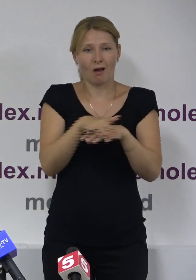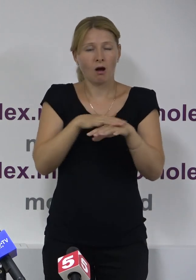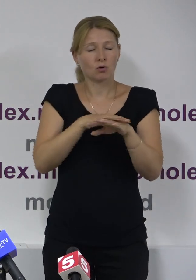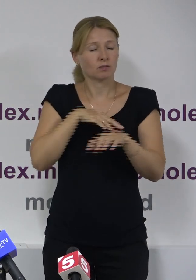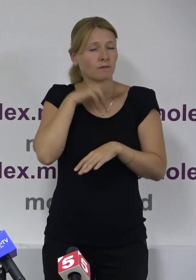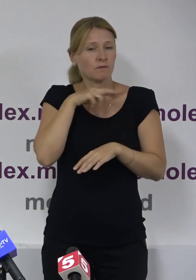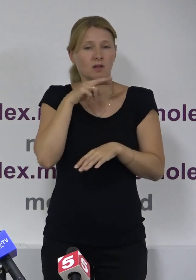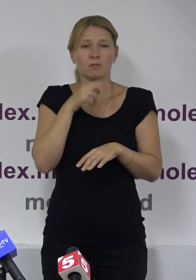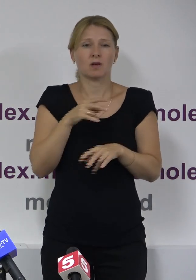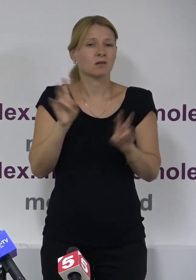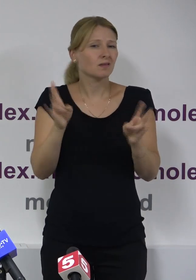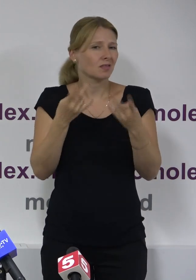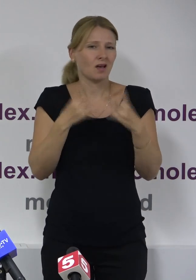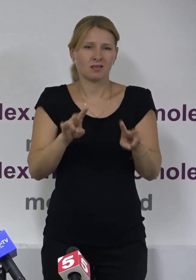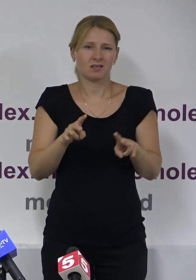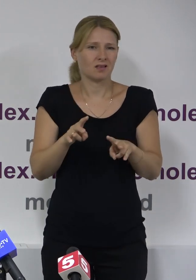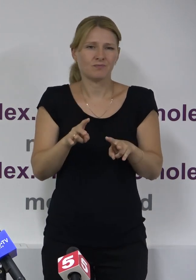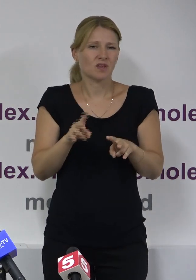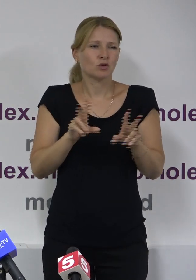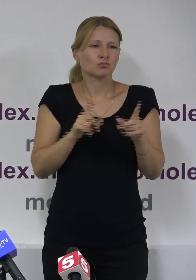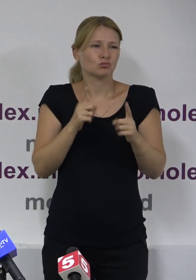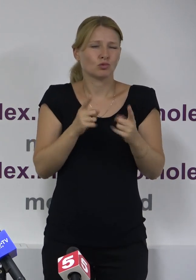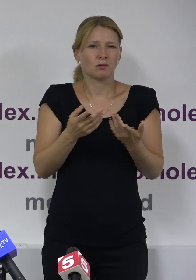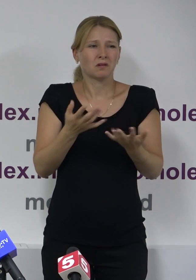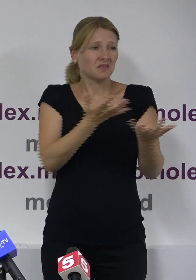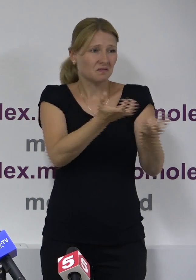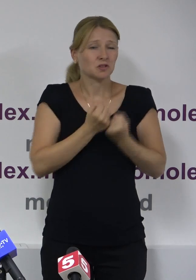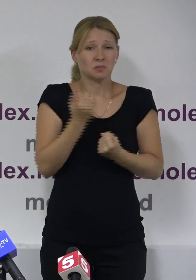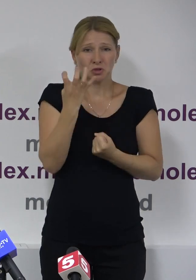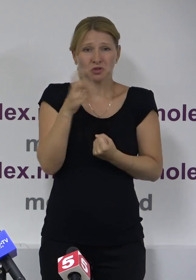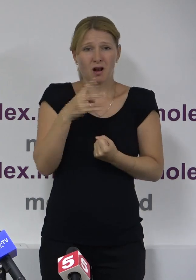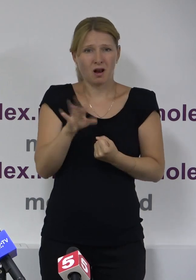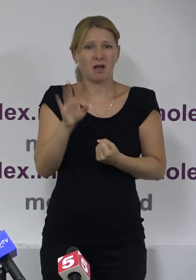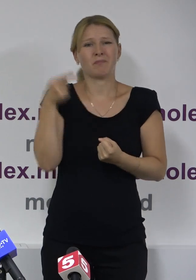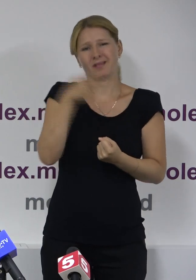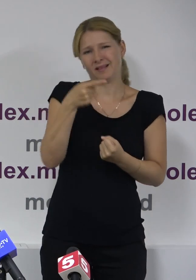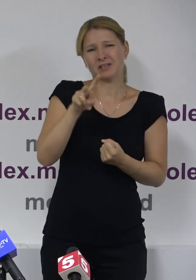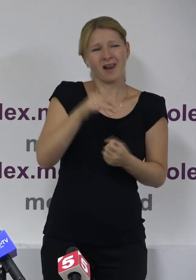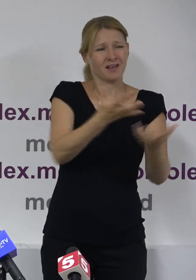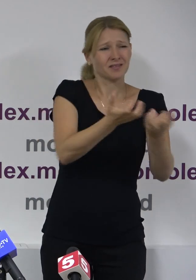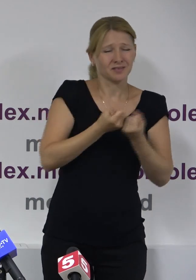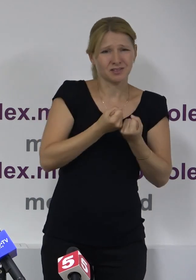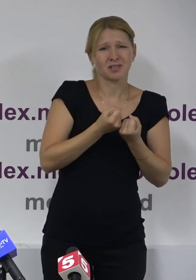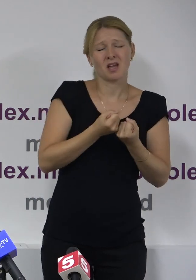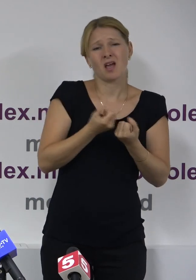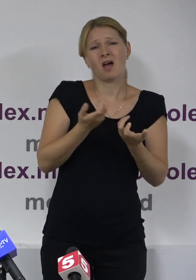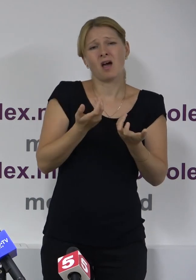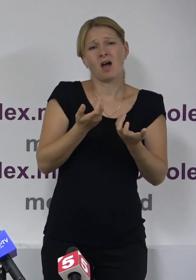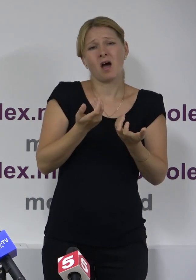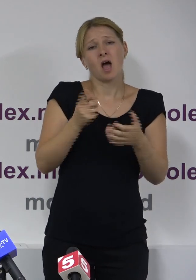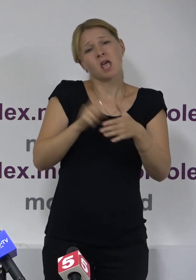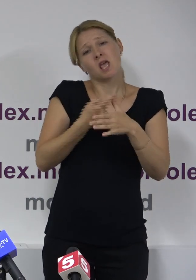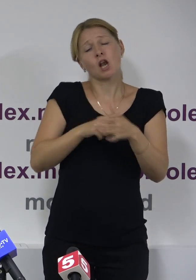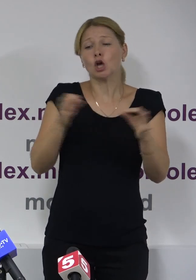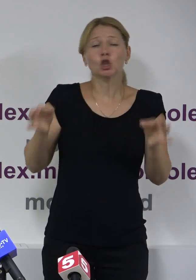considerăm că nu merită să iai un eventual 400 de lei sau chiar 1000 de lei și în genere nicio sumă de bani pentru